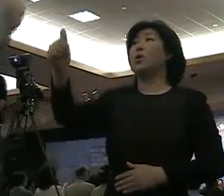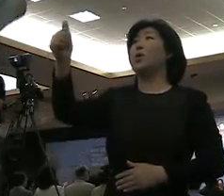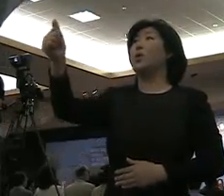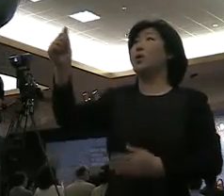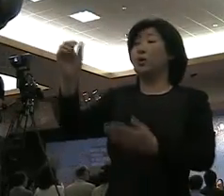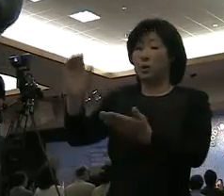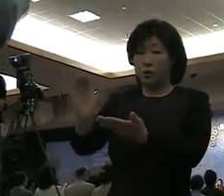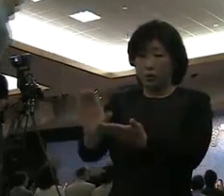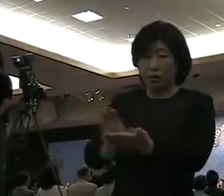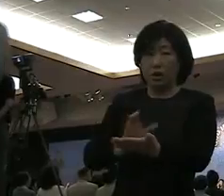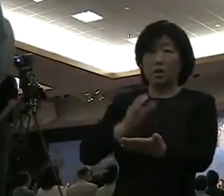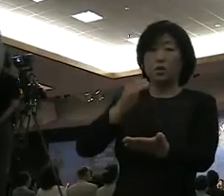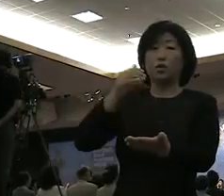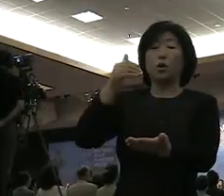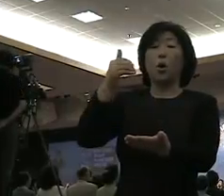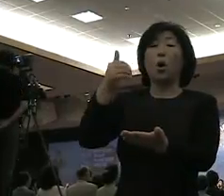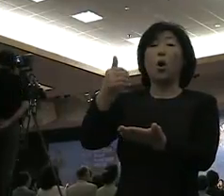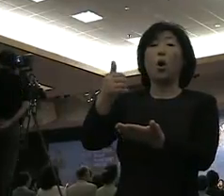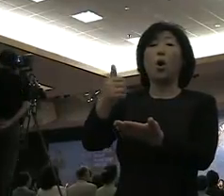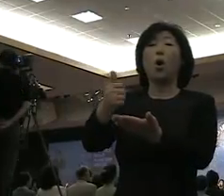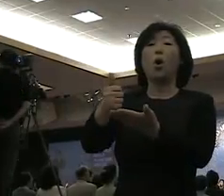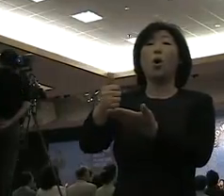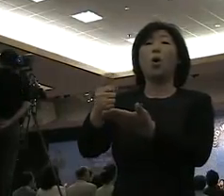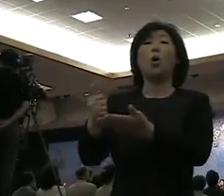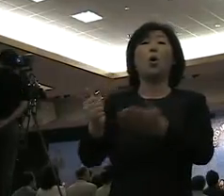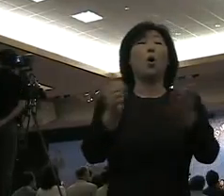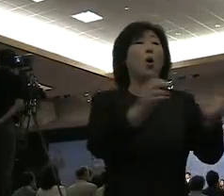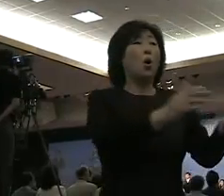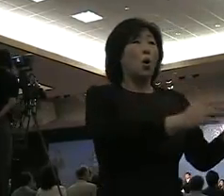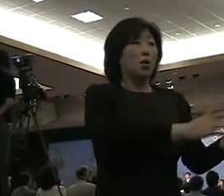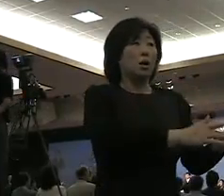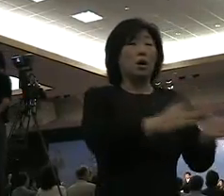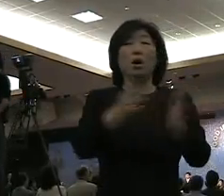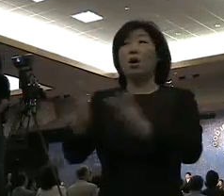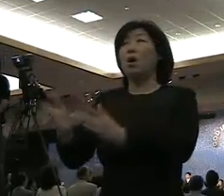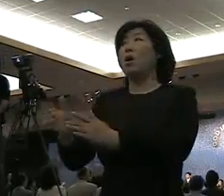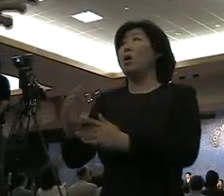예수는 그리스도. 할렐루야.